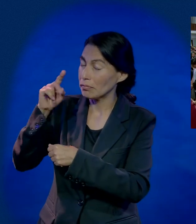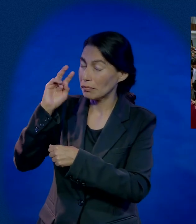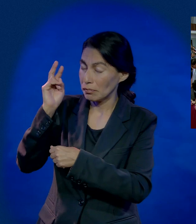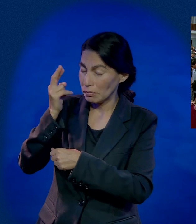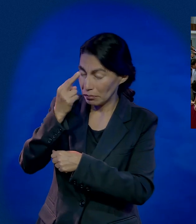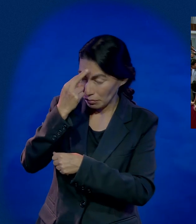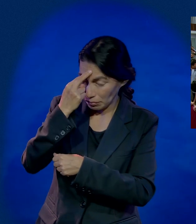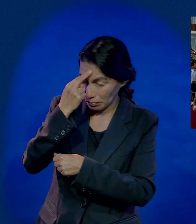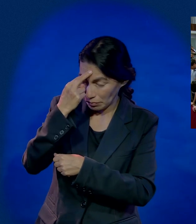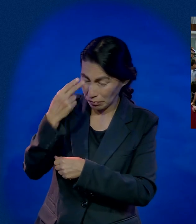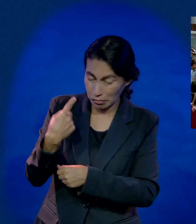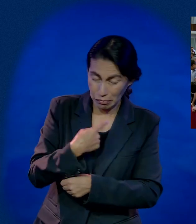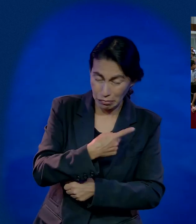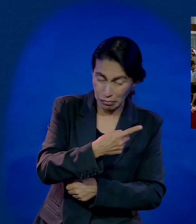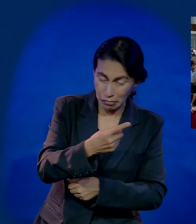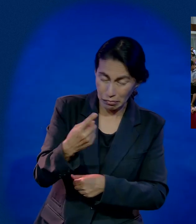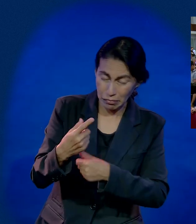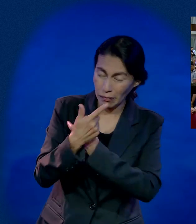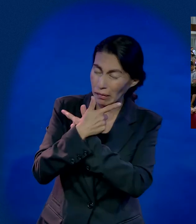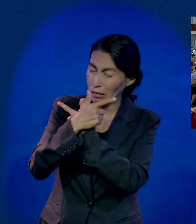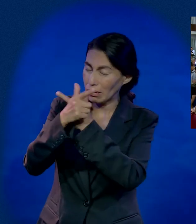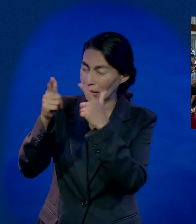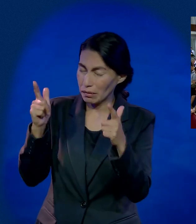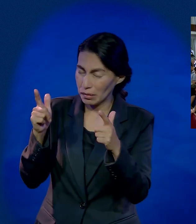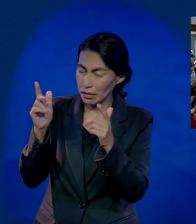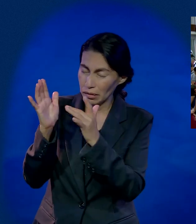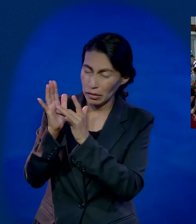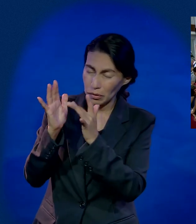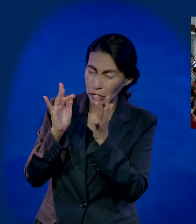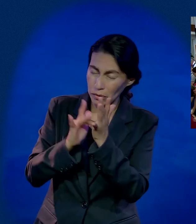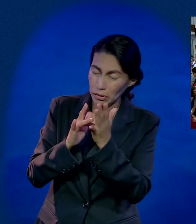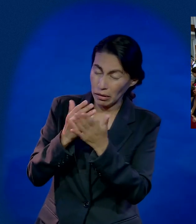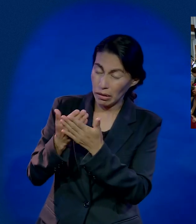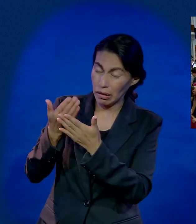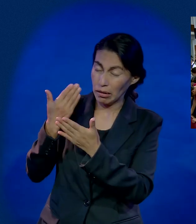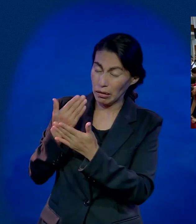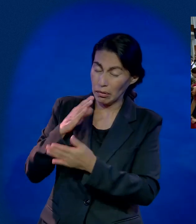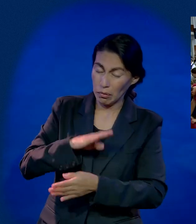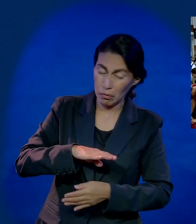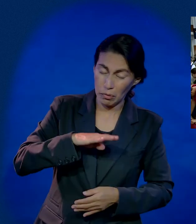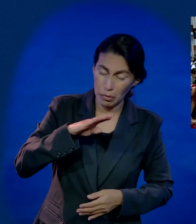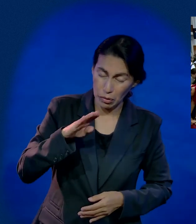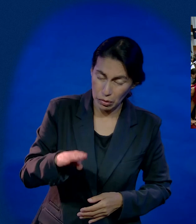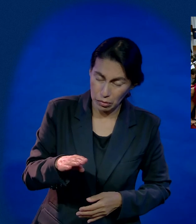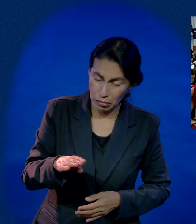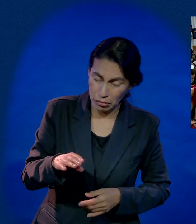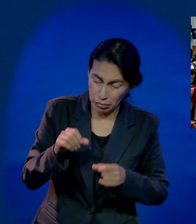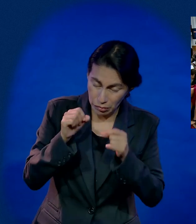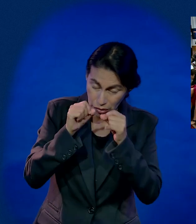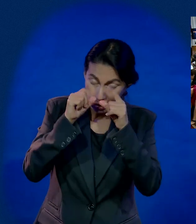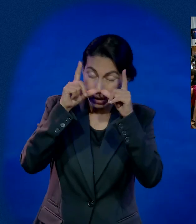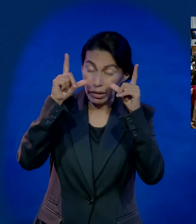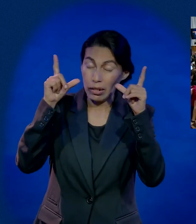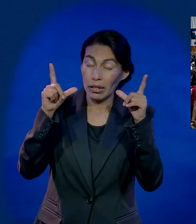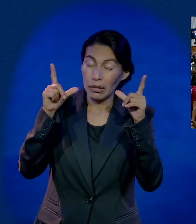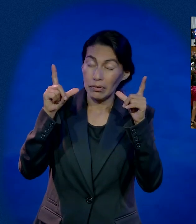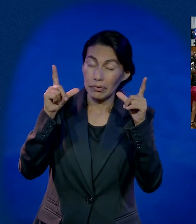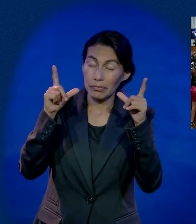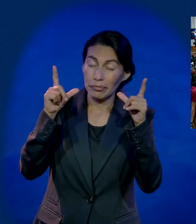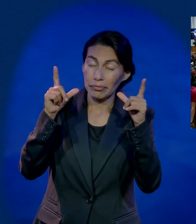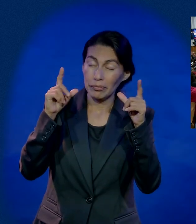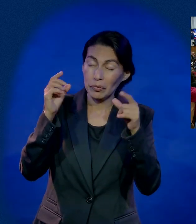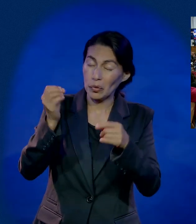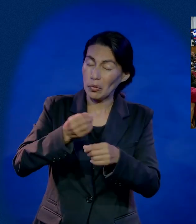tenía que ser. Pero hoy tú nos recuerdas. Pero hoy tú nos recuerdas. Que somos libres. Que somos libres. Y que Jesucristo murió.